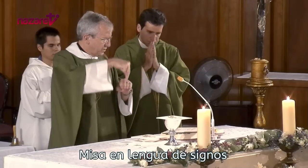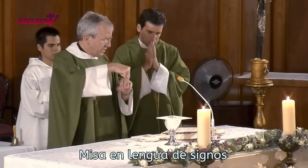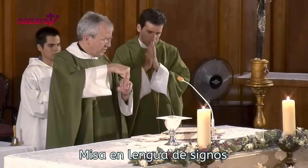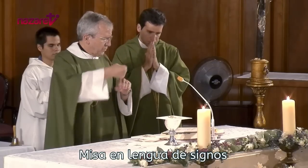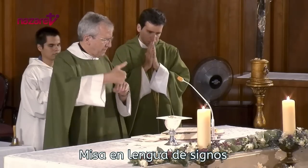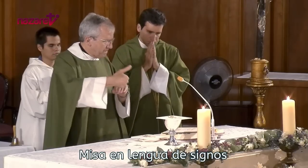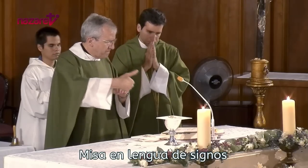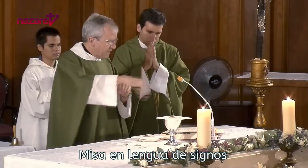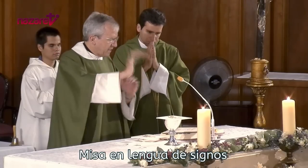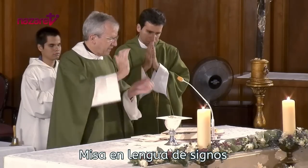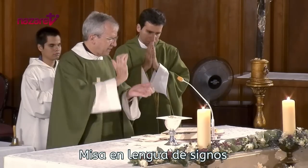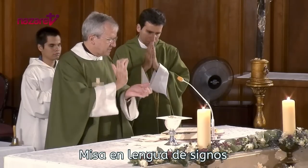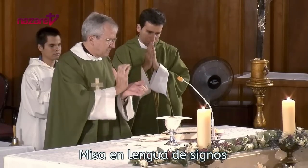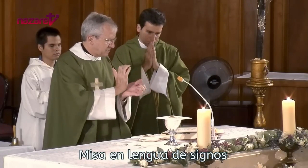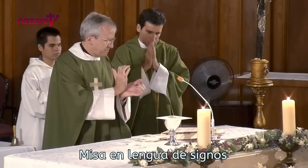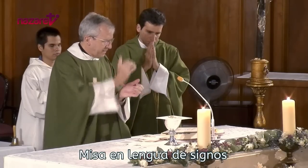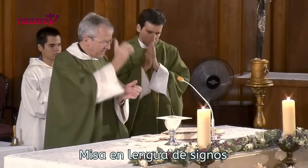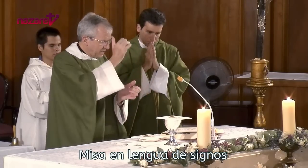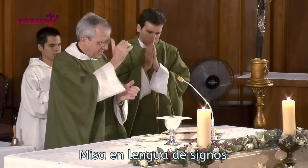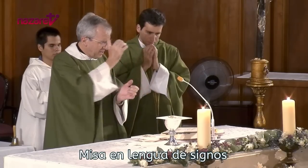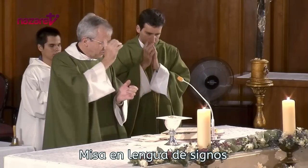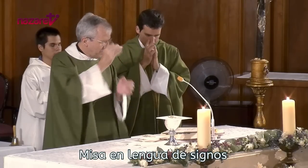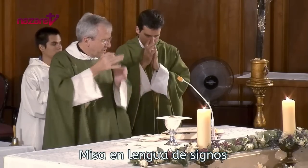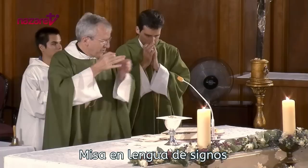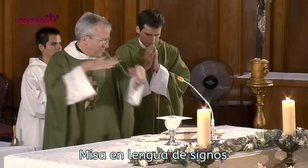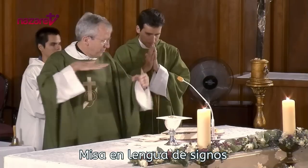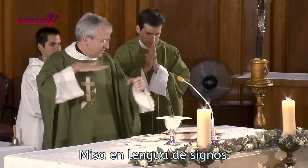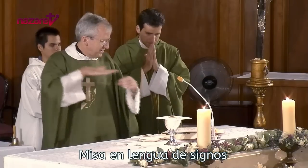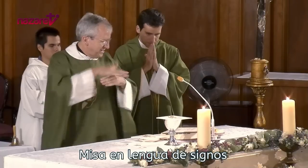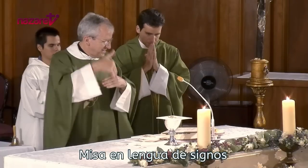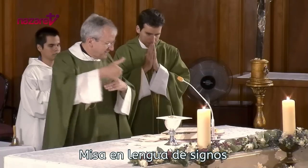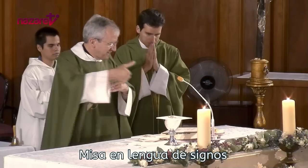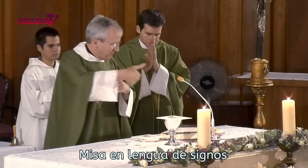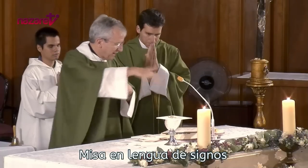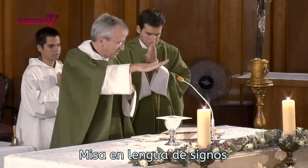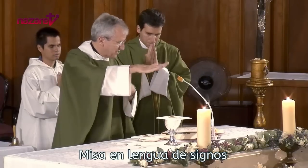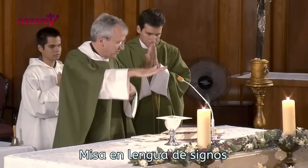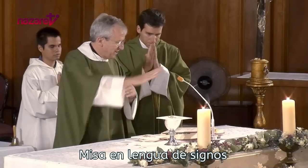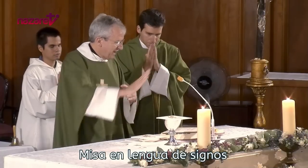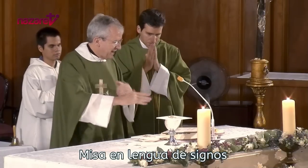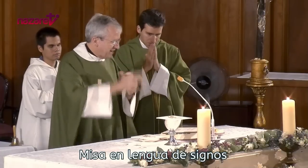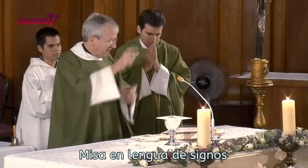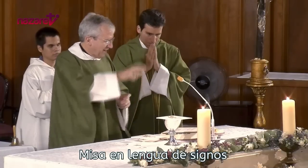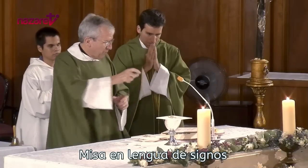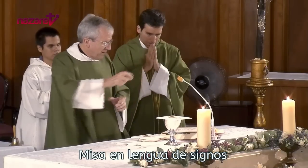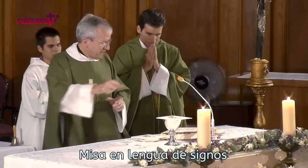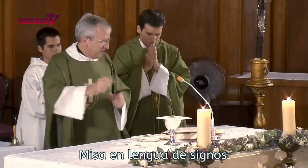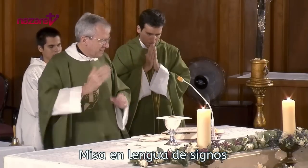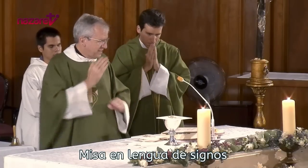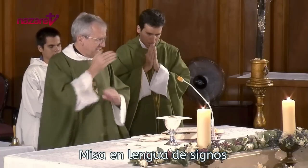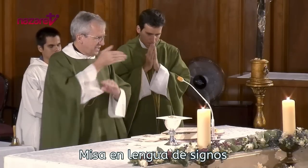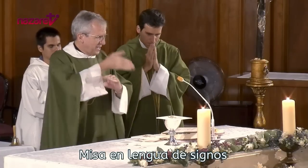resucitado, mientras espera el domingo sin ocaso, en el que la humanidad